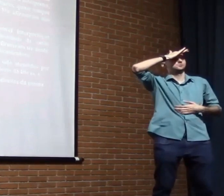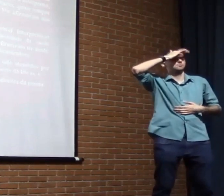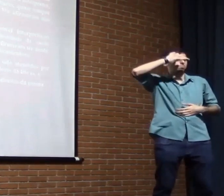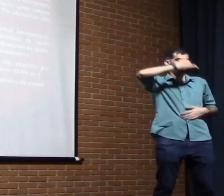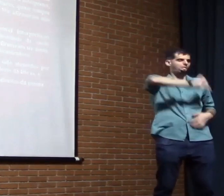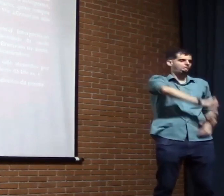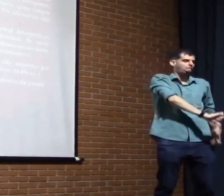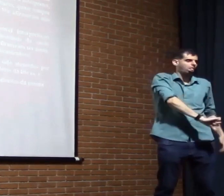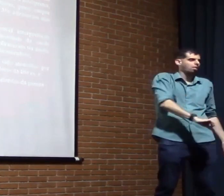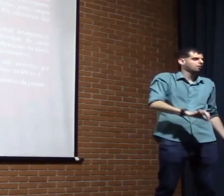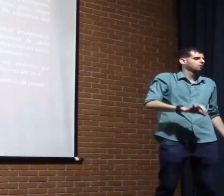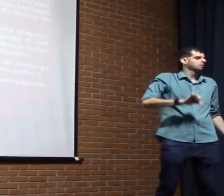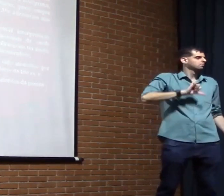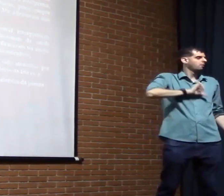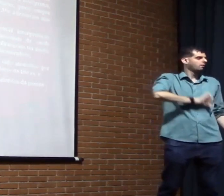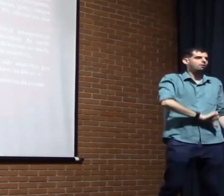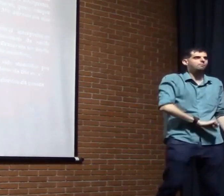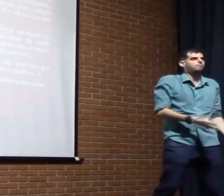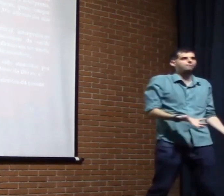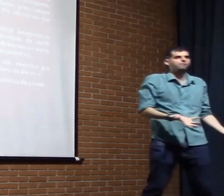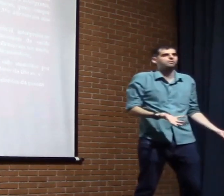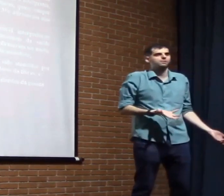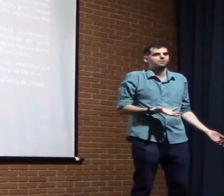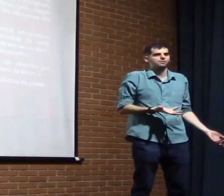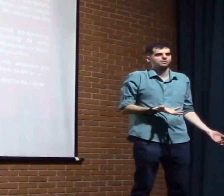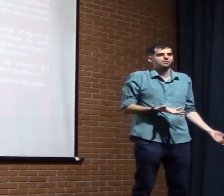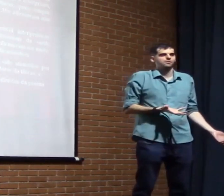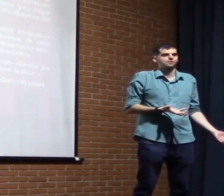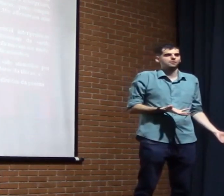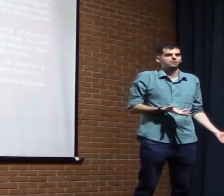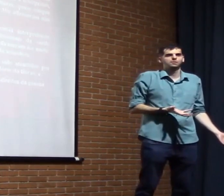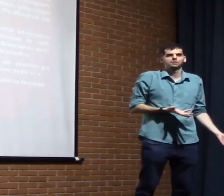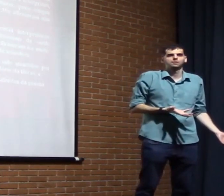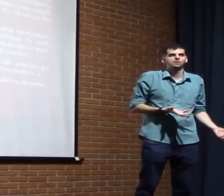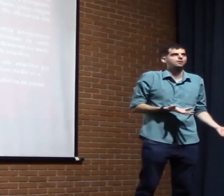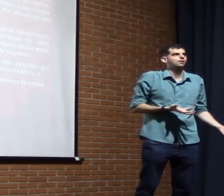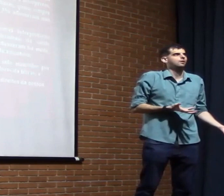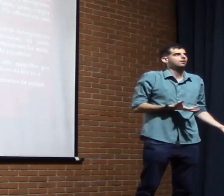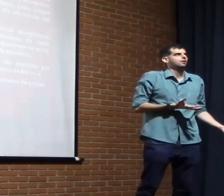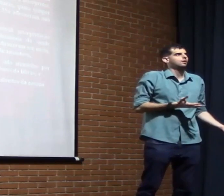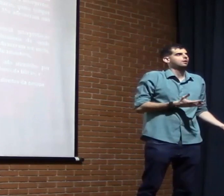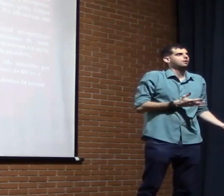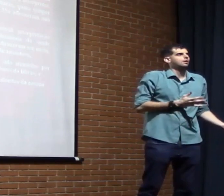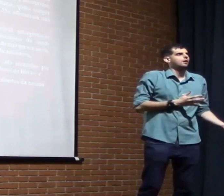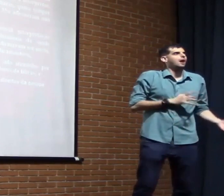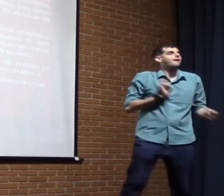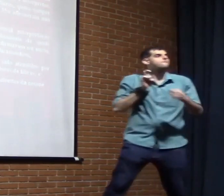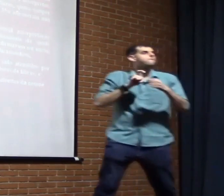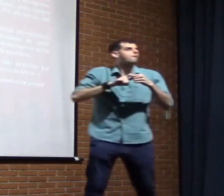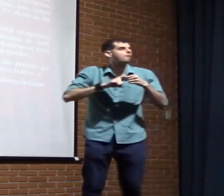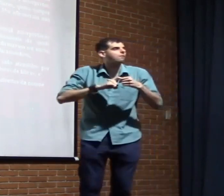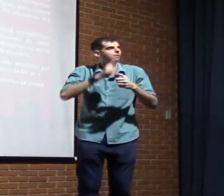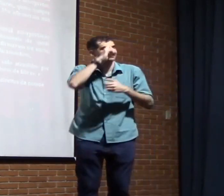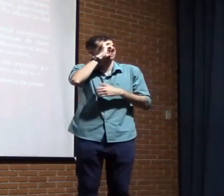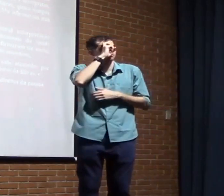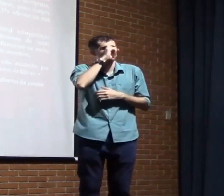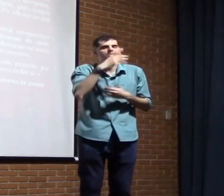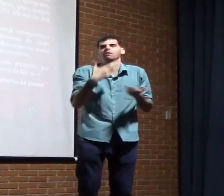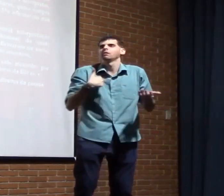com febre, tô passando mal, né, tô com problemas digestivos, chego lá, o médico me receita um medicamento errado, volto